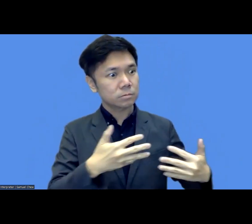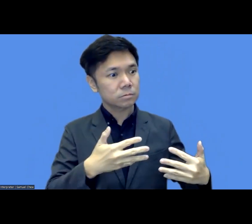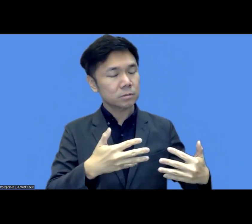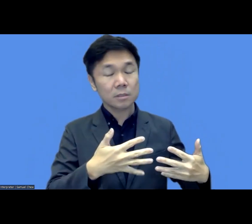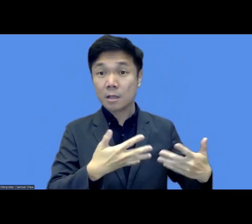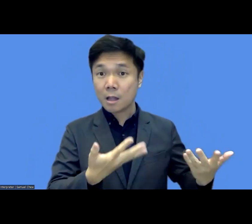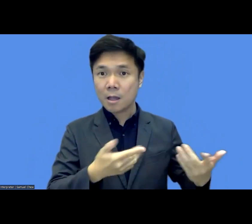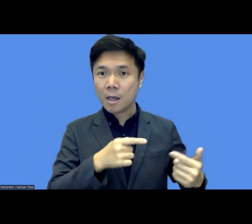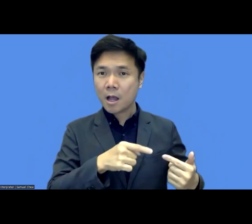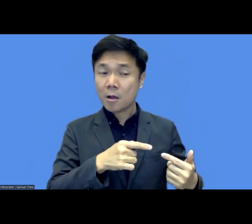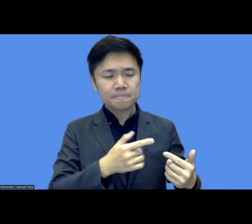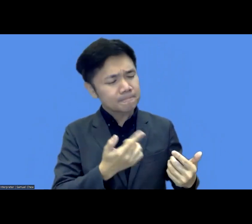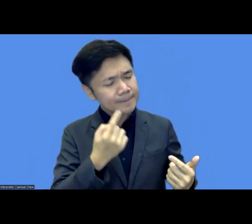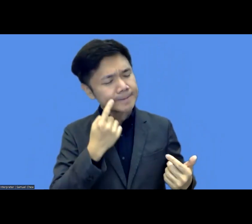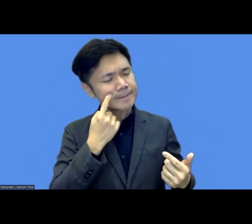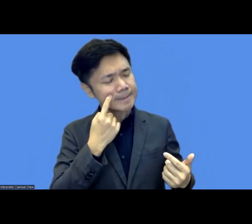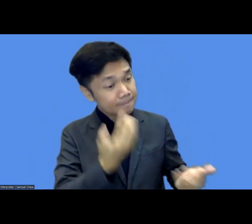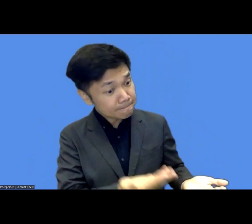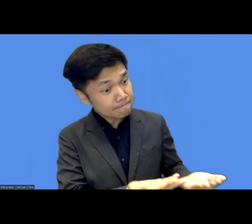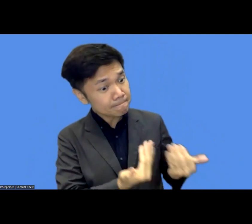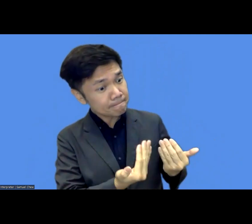apoyar los esfuerzos locales.